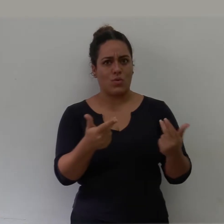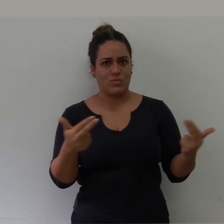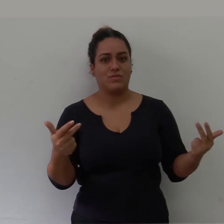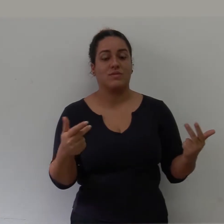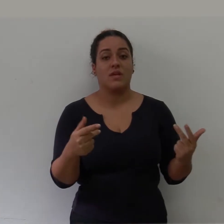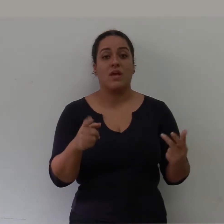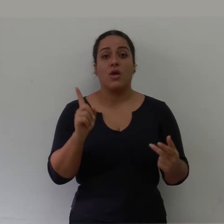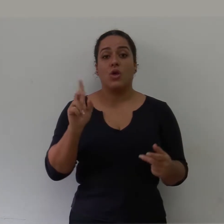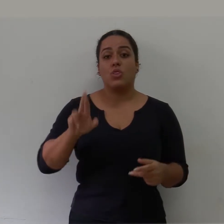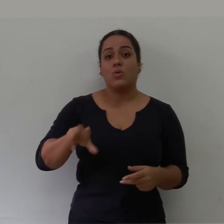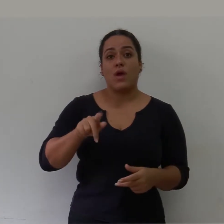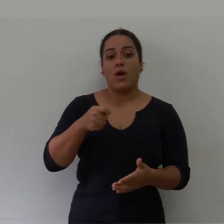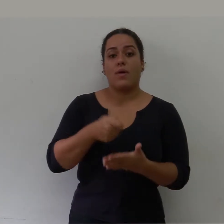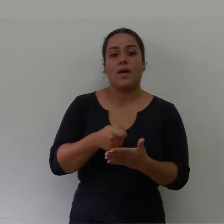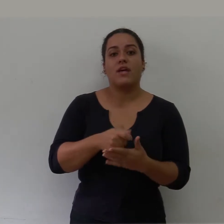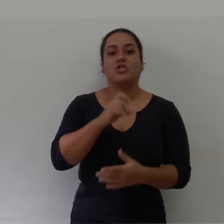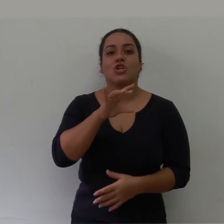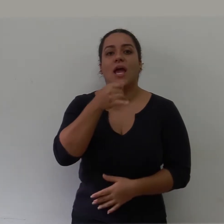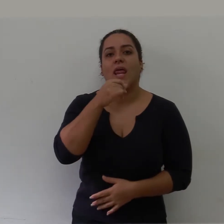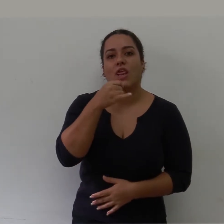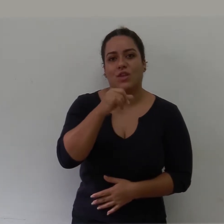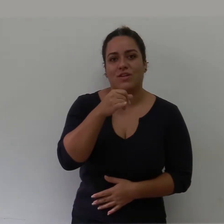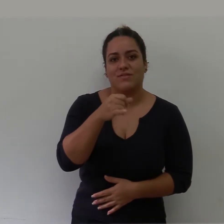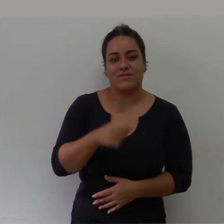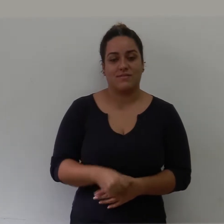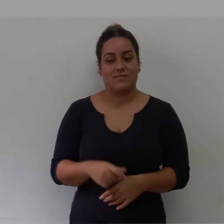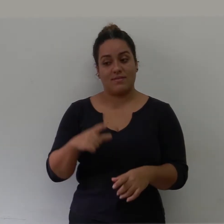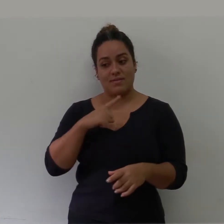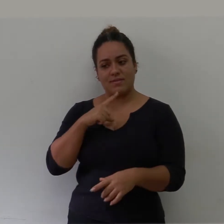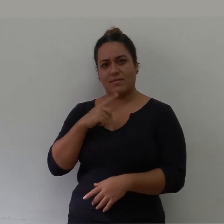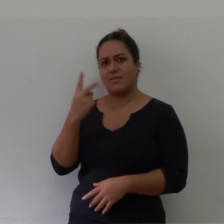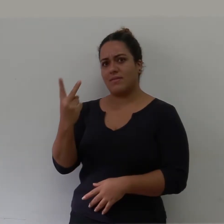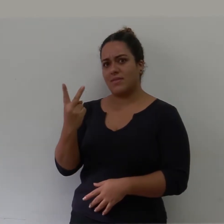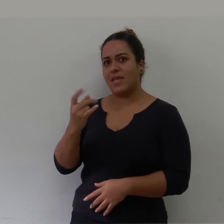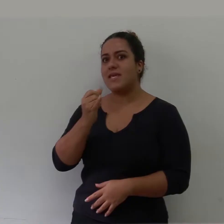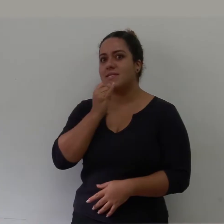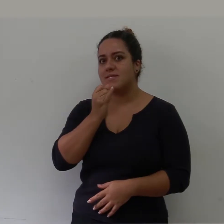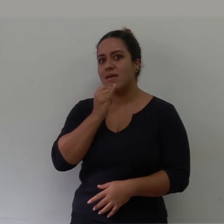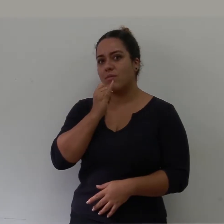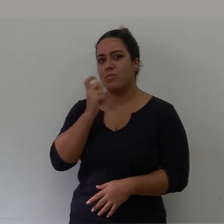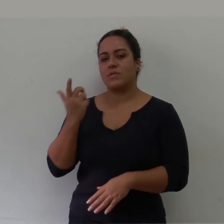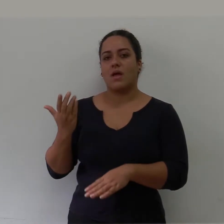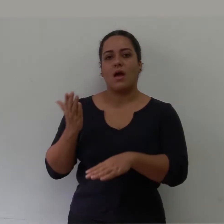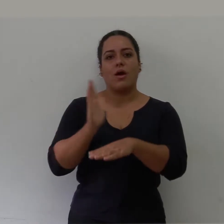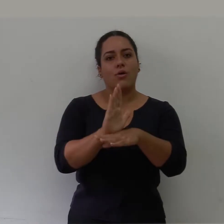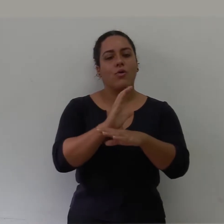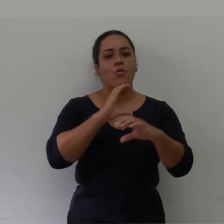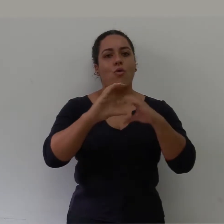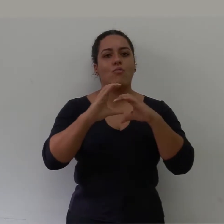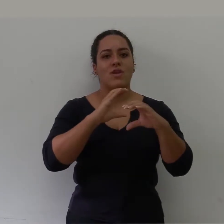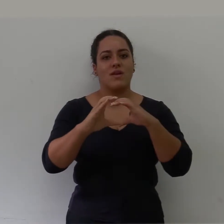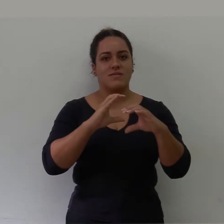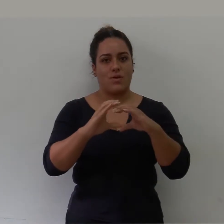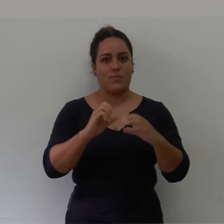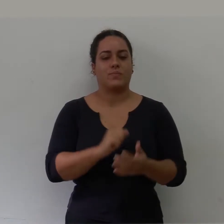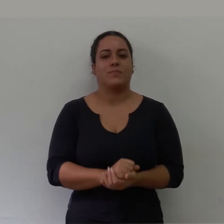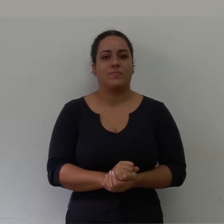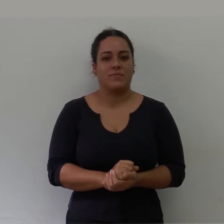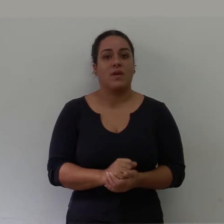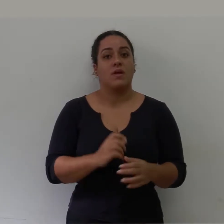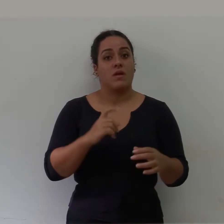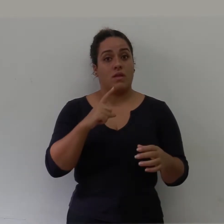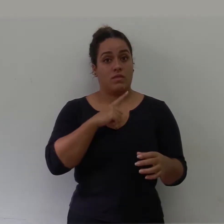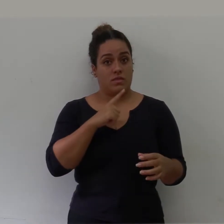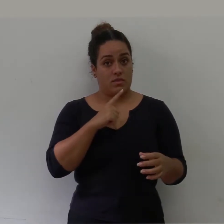precisam obrigatoriamente ser eletrônicos. Aqui a gente tem 2 exemplos que auxiliam na comunicação. Na comunicação,